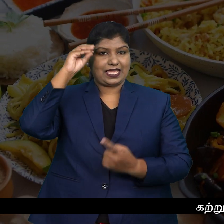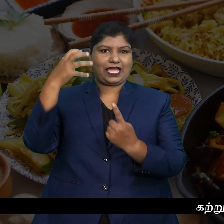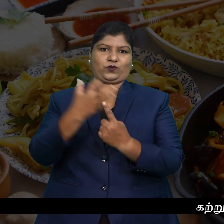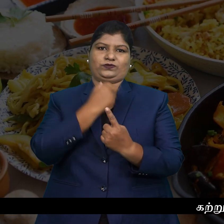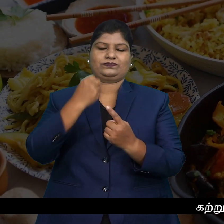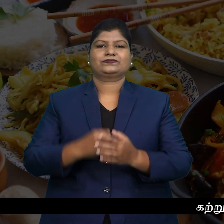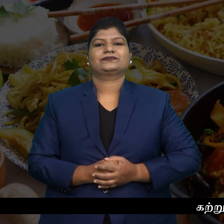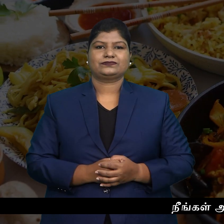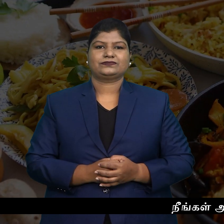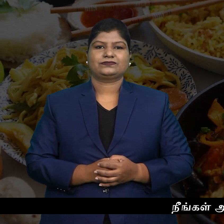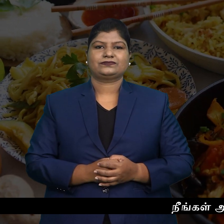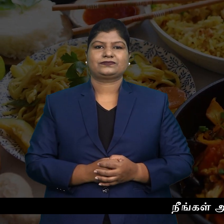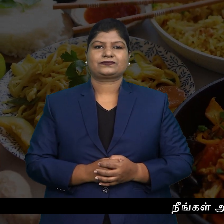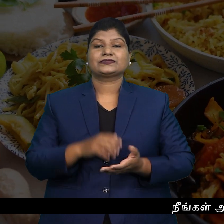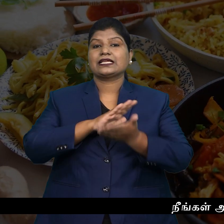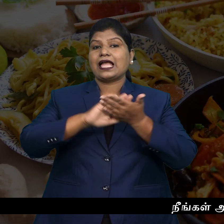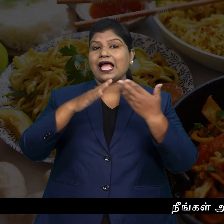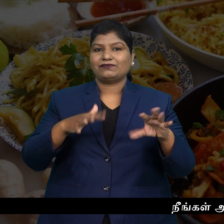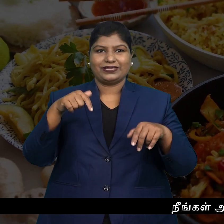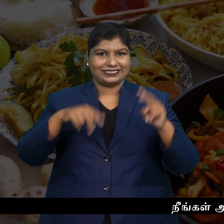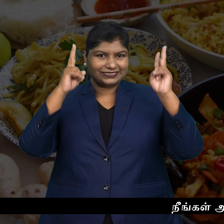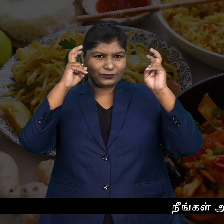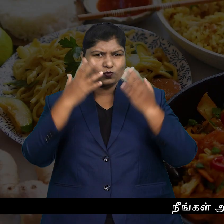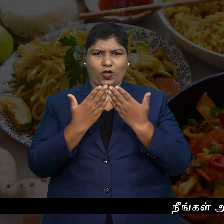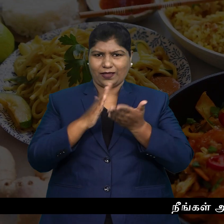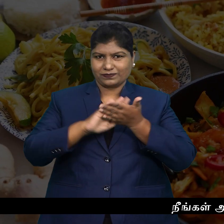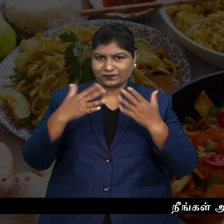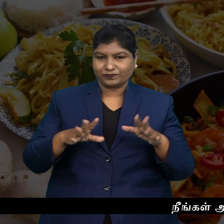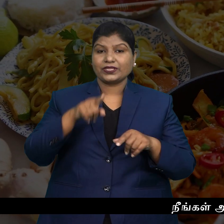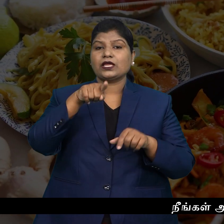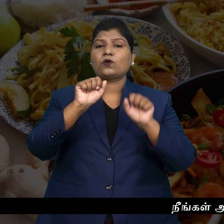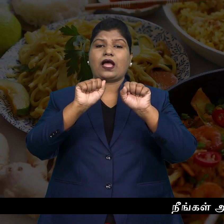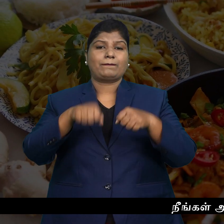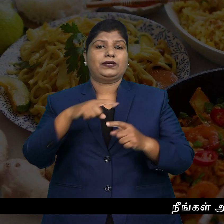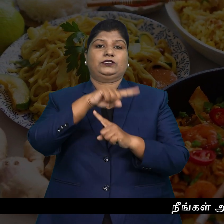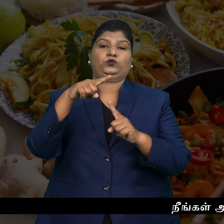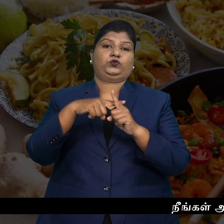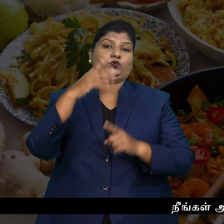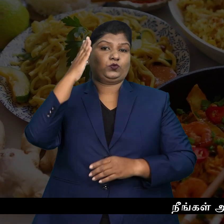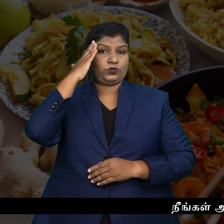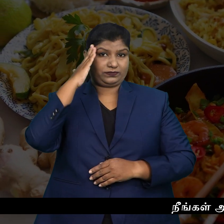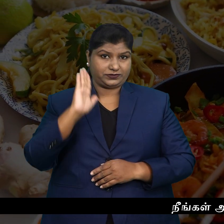கற்றுக்கொள்வீர்கள். இந்த பாடத்தின் முடிவில் நீங்கள் அறிந்து கொள்வீர்கள்.